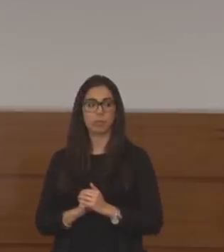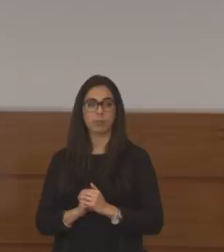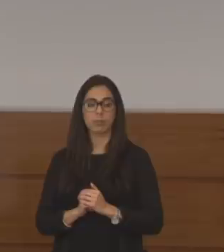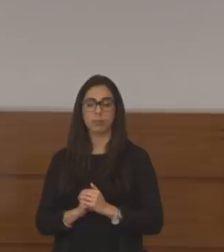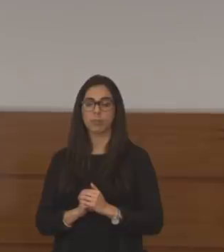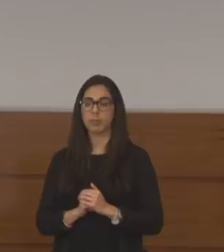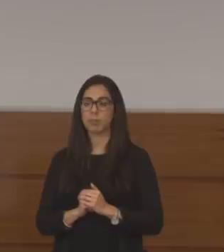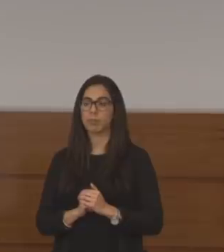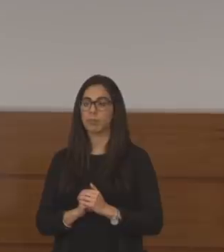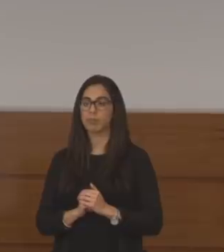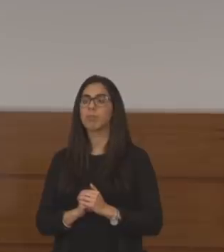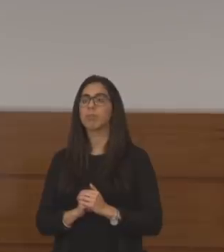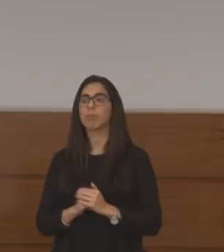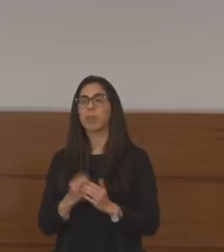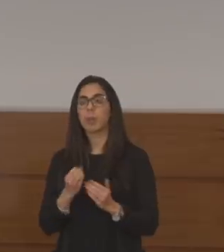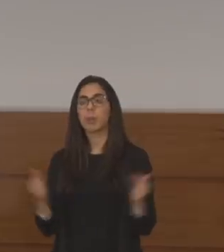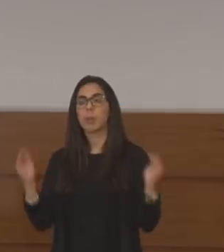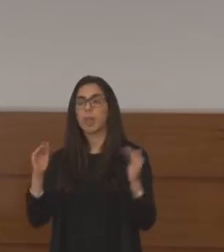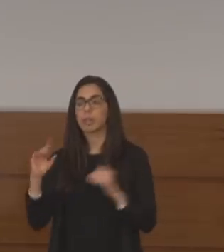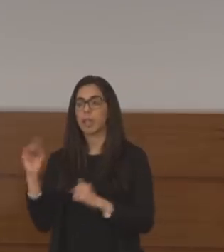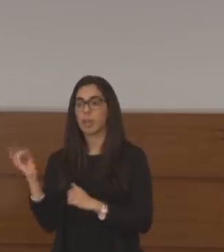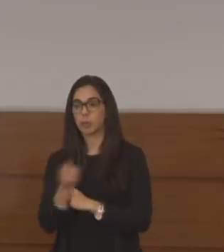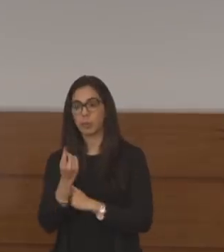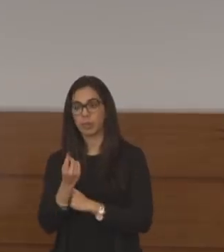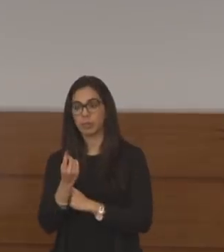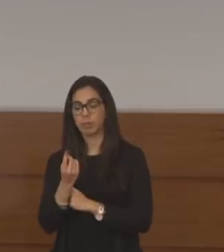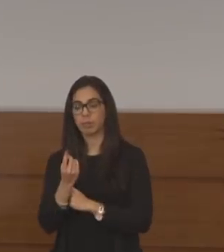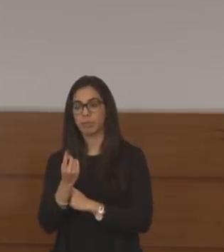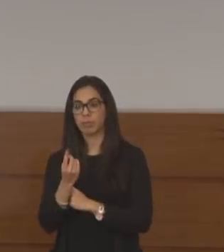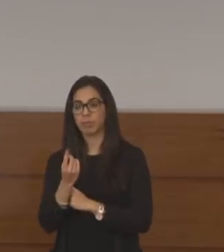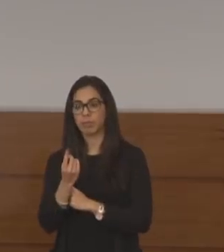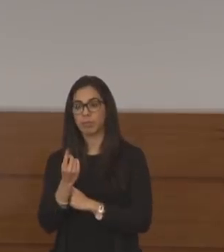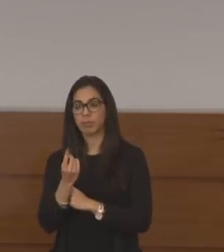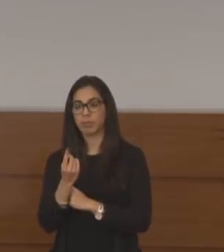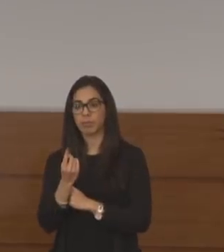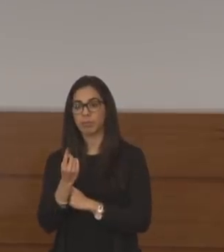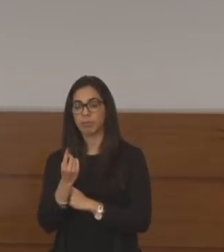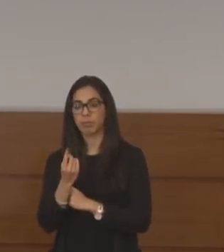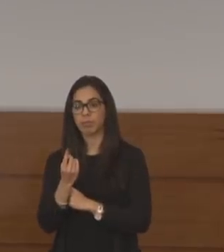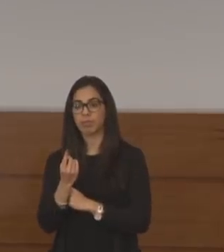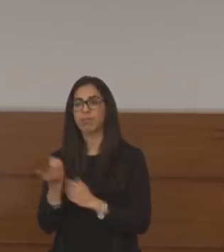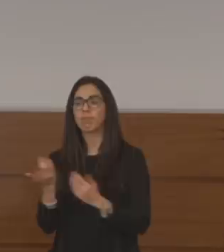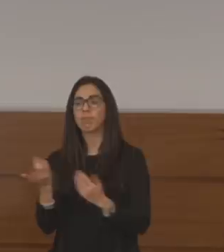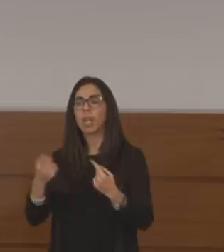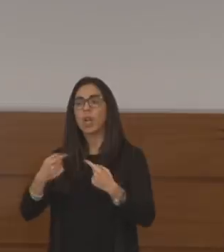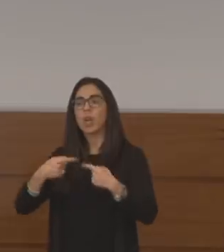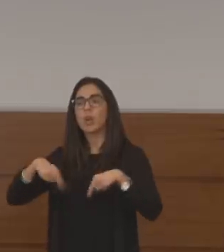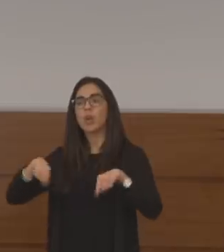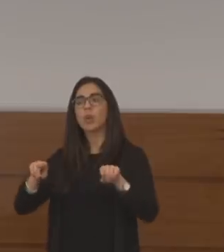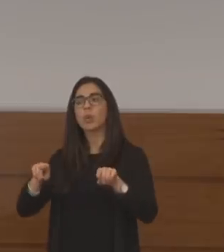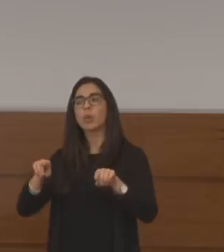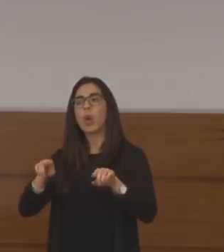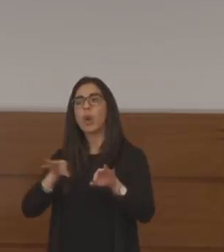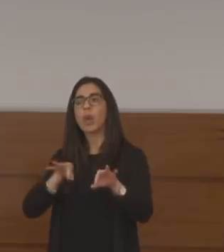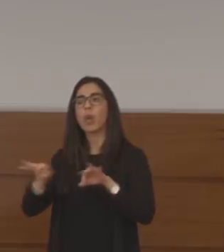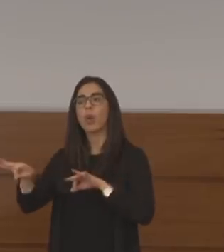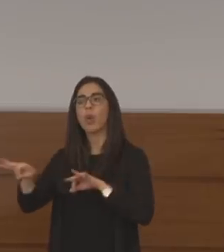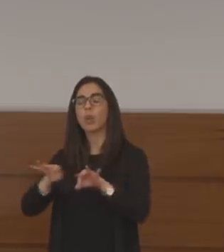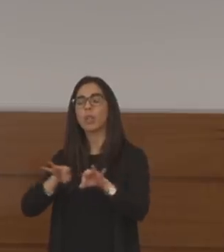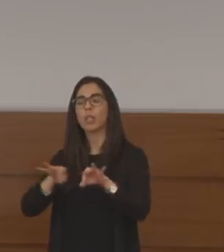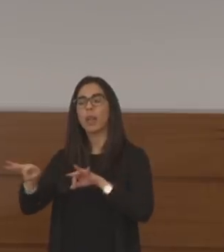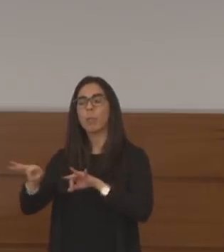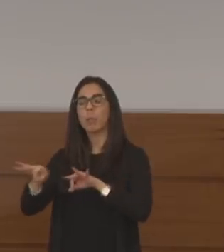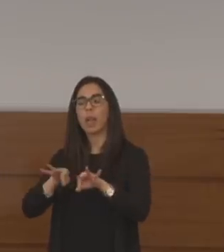allora buonasera buonasera a tutti abbiamo appena terminato una riunione di coordinamento con